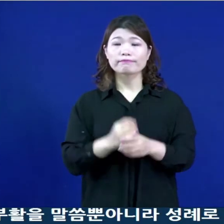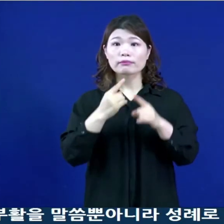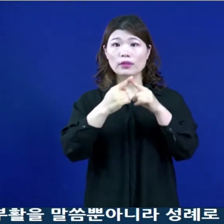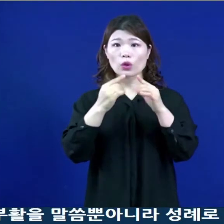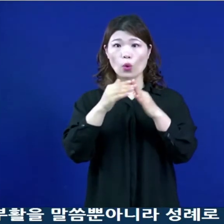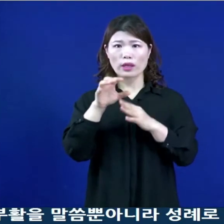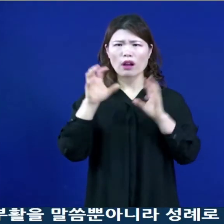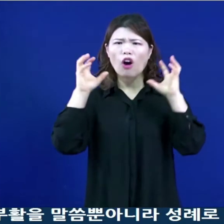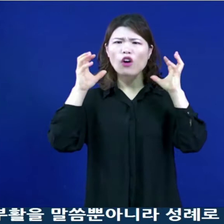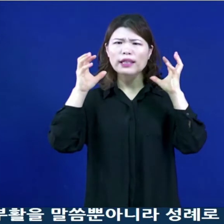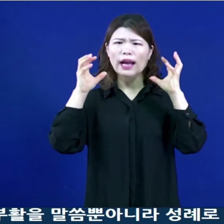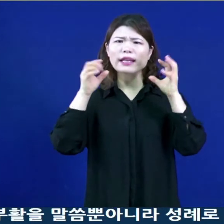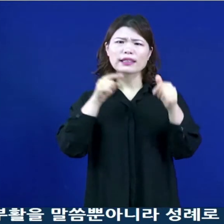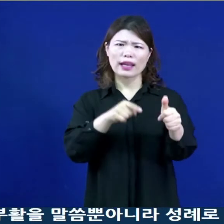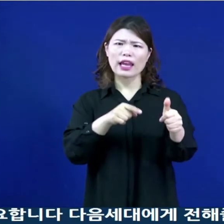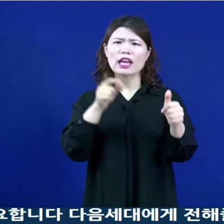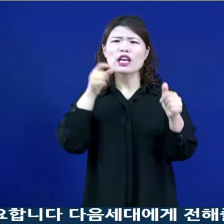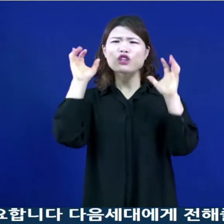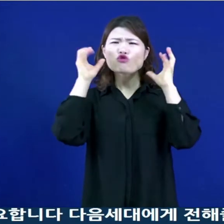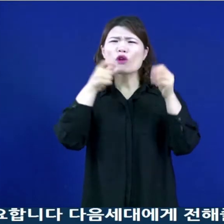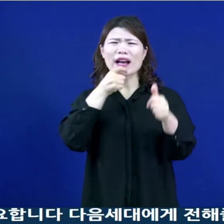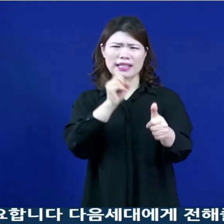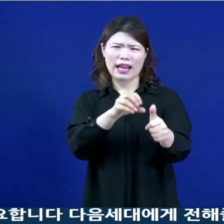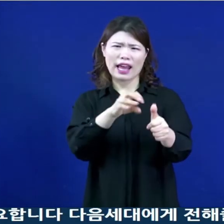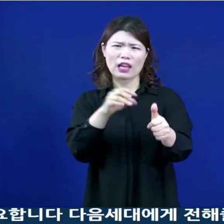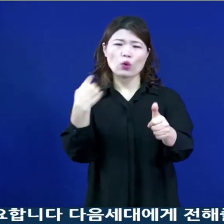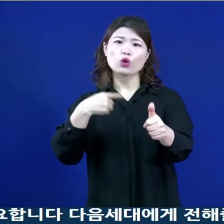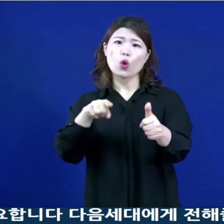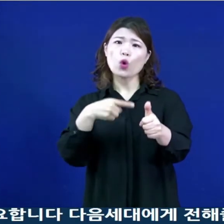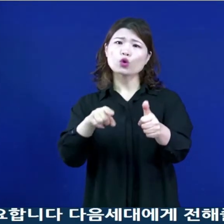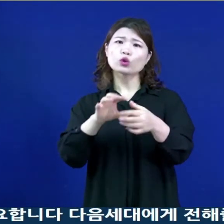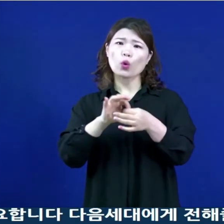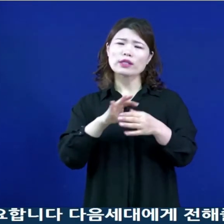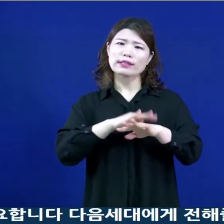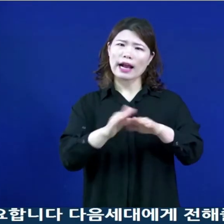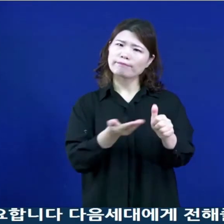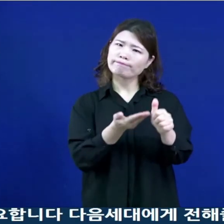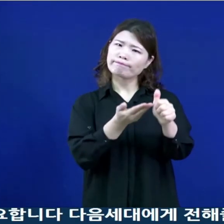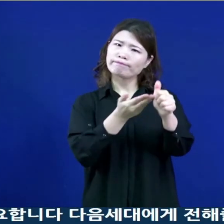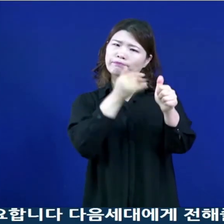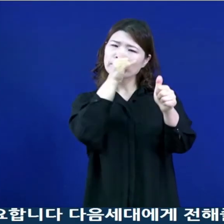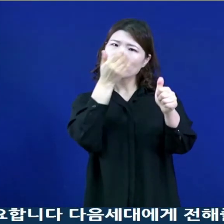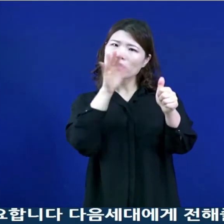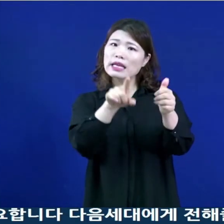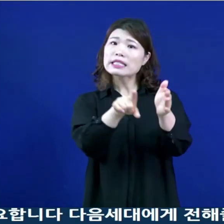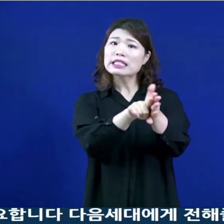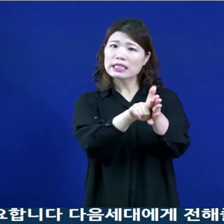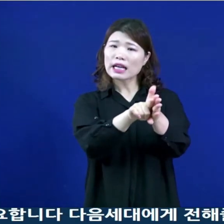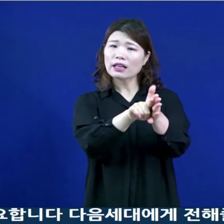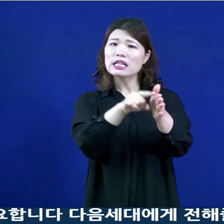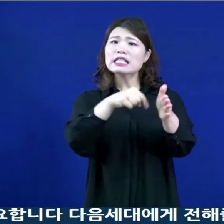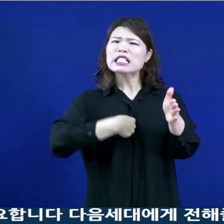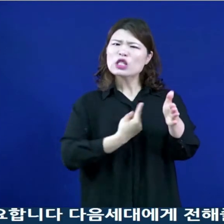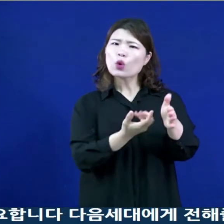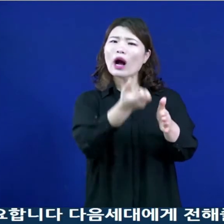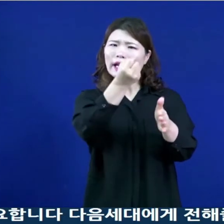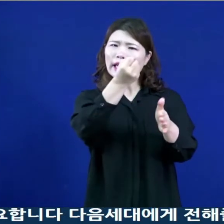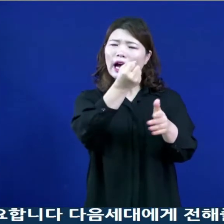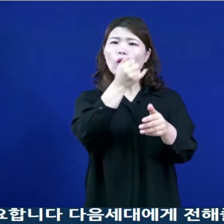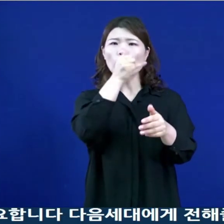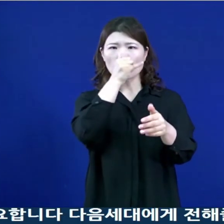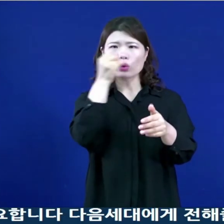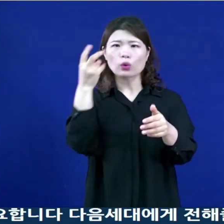교회에서 어린아이들에게 유아 세례를 주고 교회 교육을 통해서 이들을 잘 키워서 스스로 신앙 고백을 하게 하고 이들로 하여금